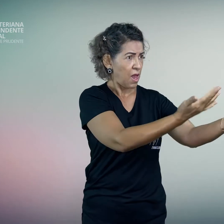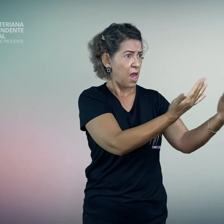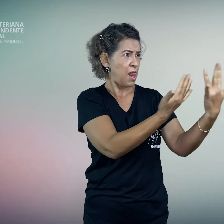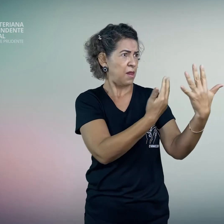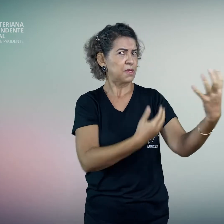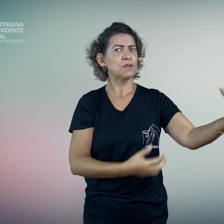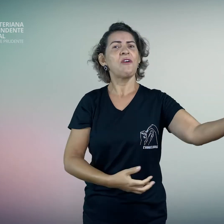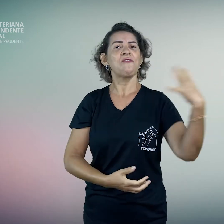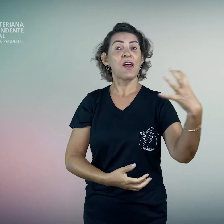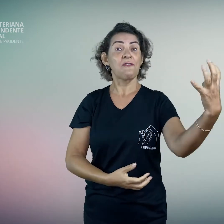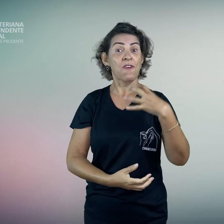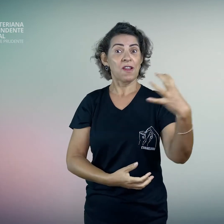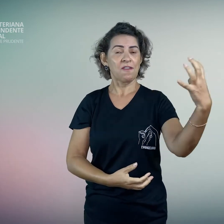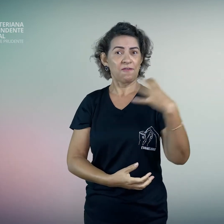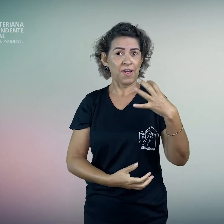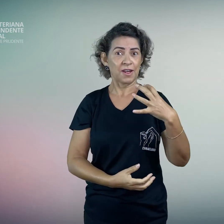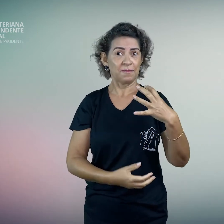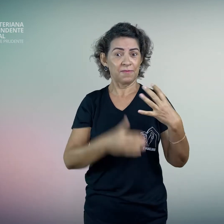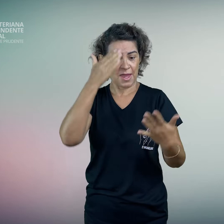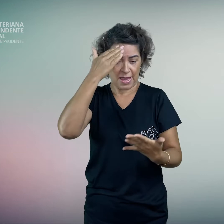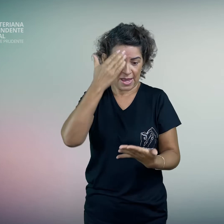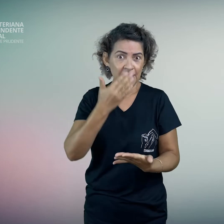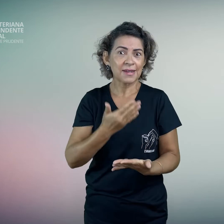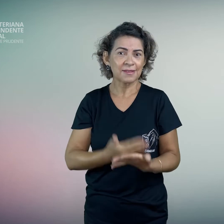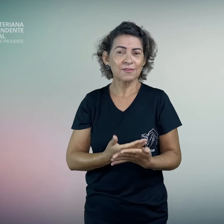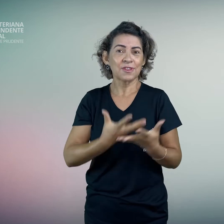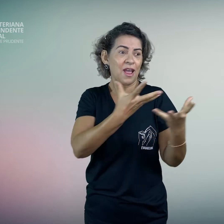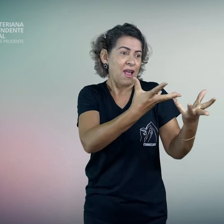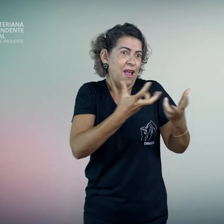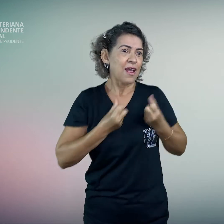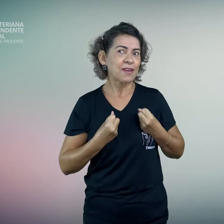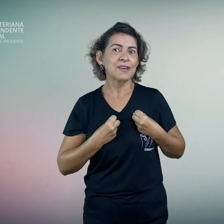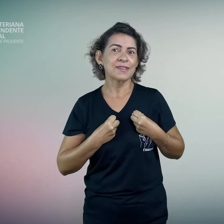não exteriorize ou sequer queira acreditar nisso.